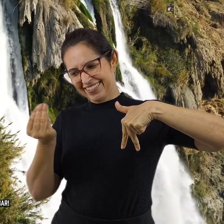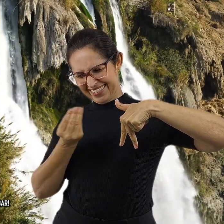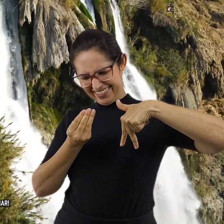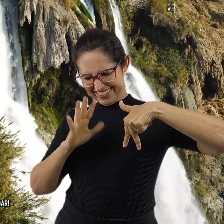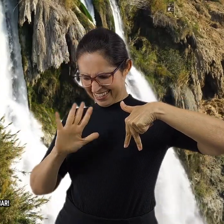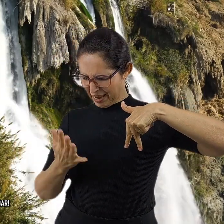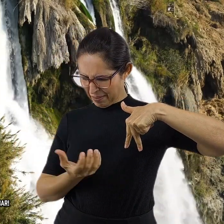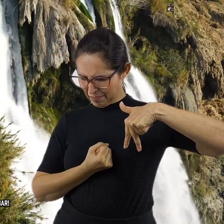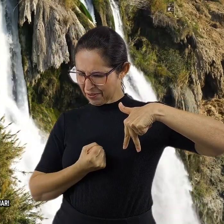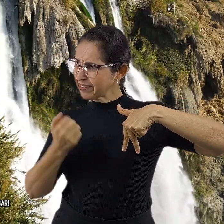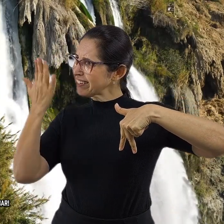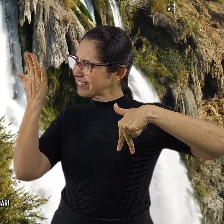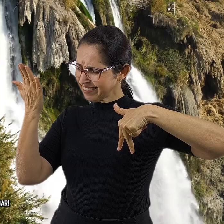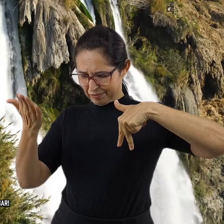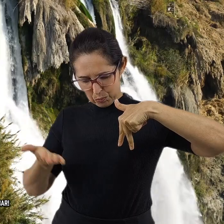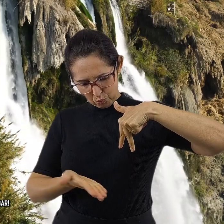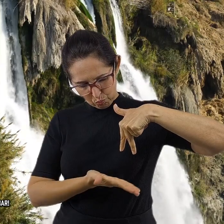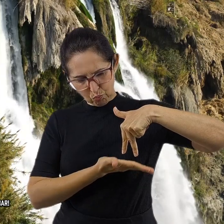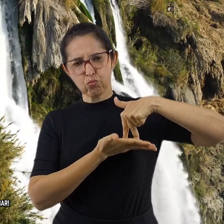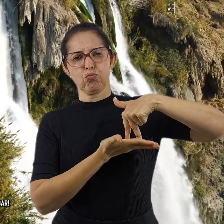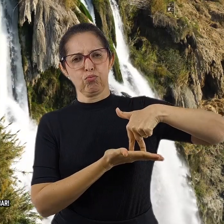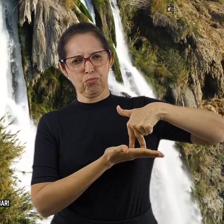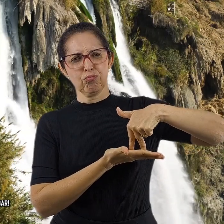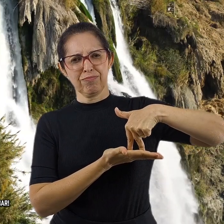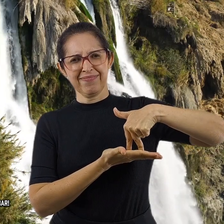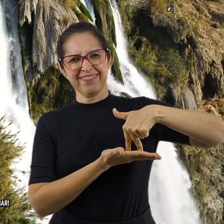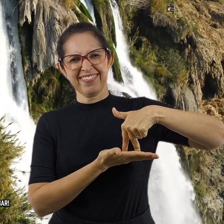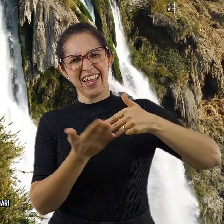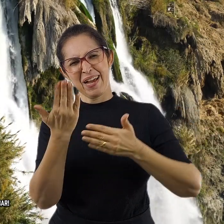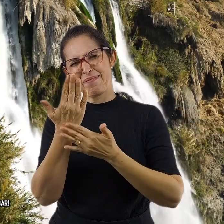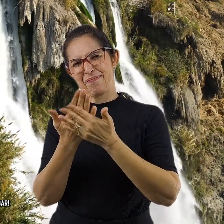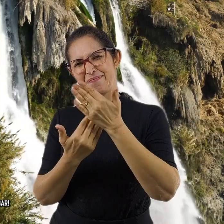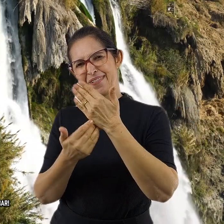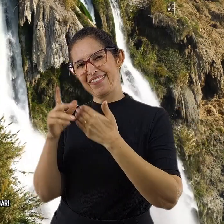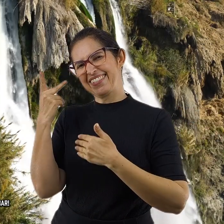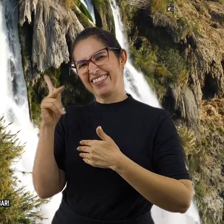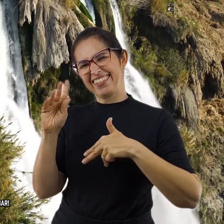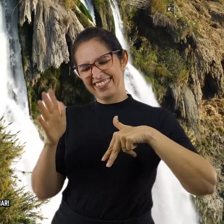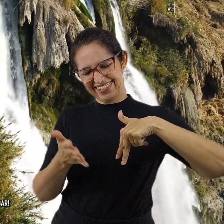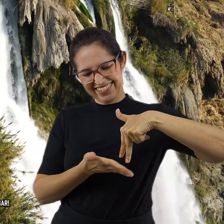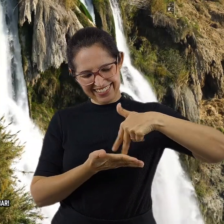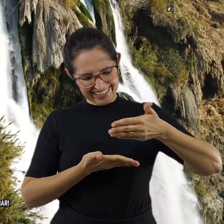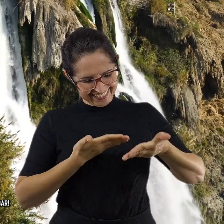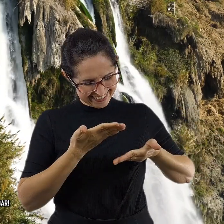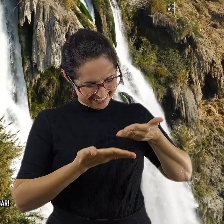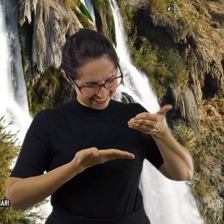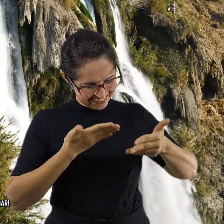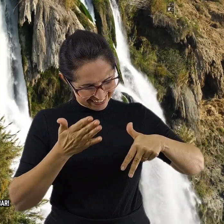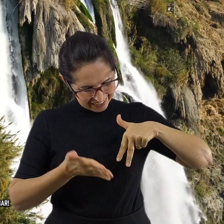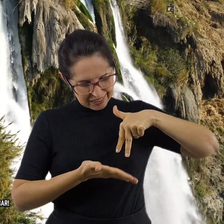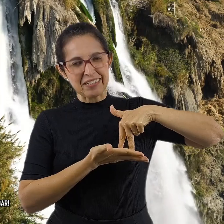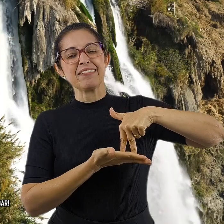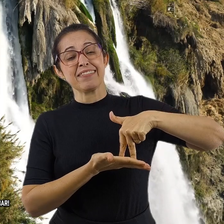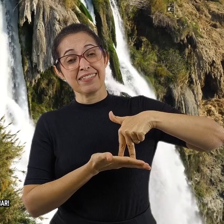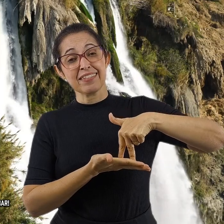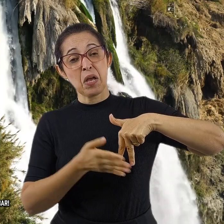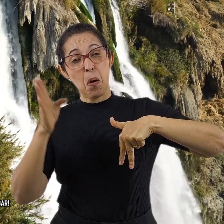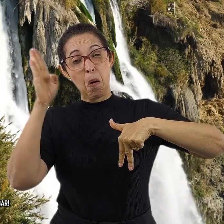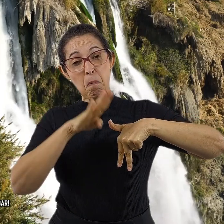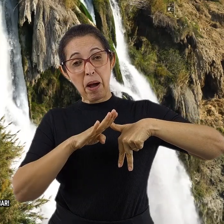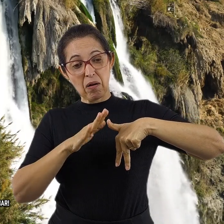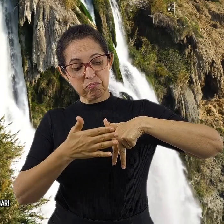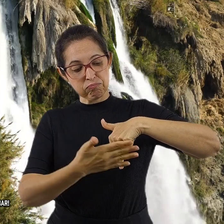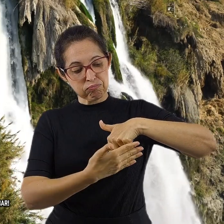amor me sustentou. É a mão dele, é o cuidado dele, é ele que nos livra